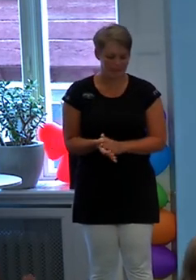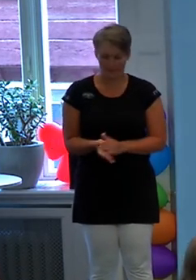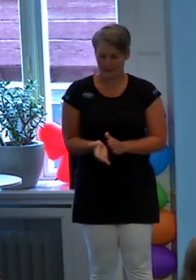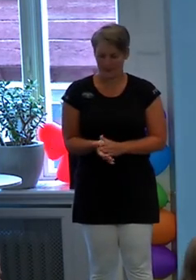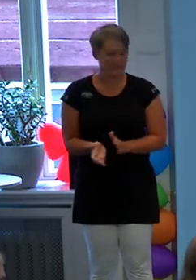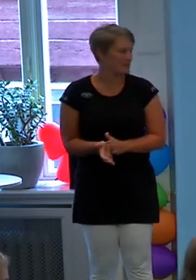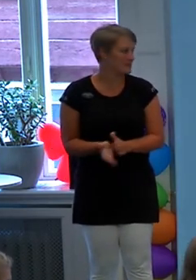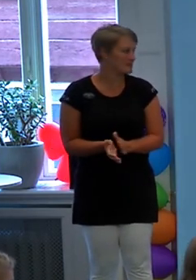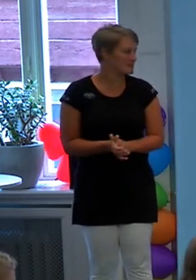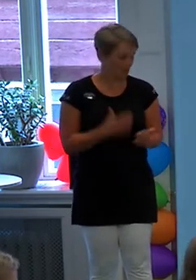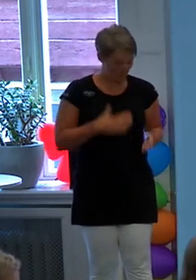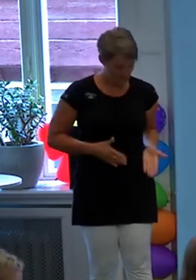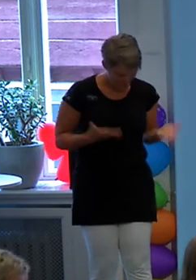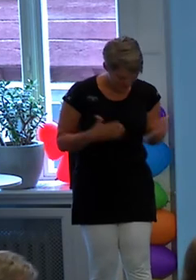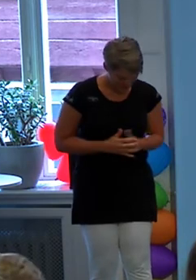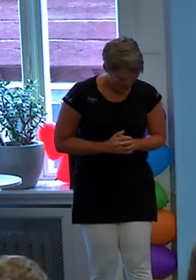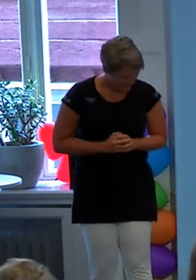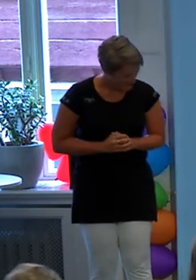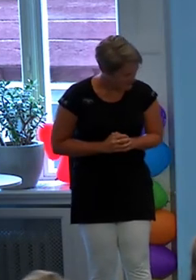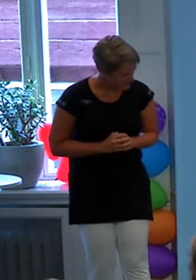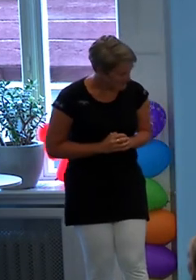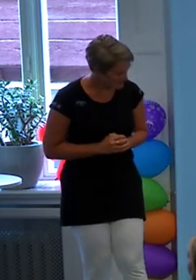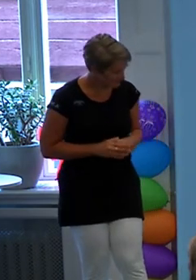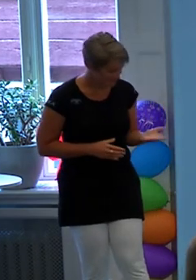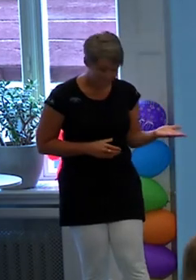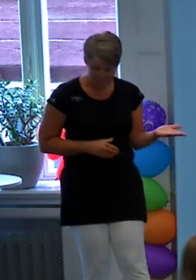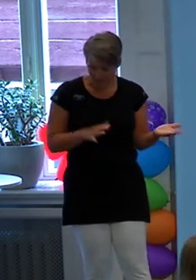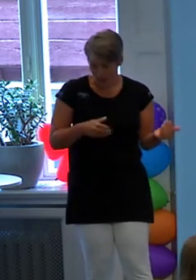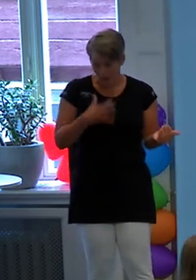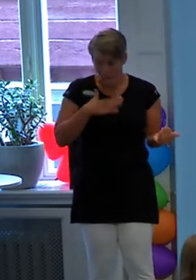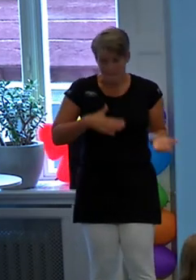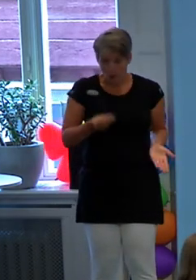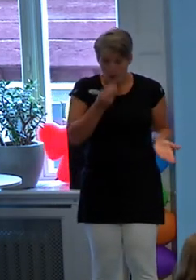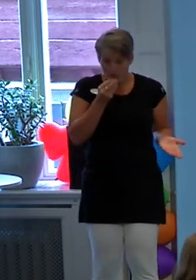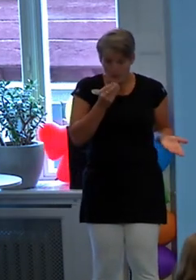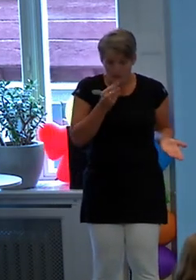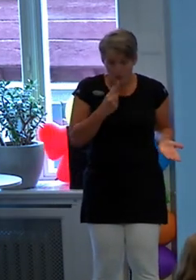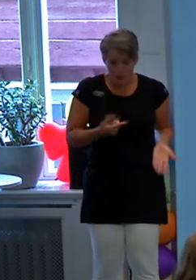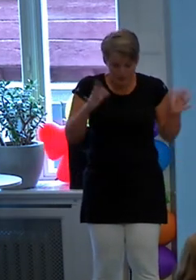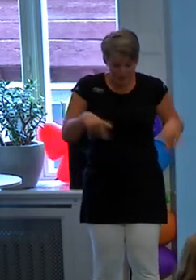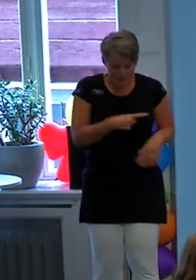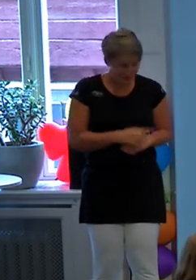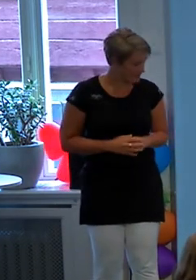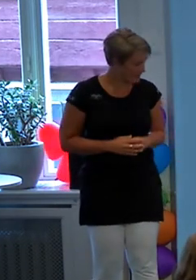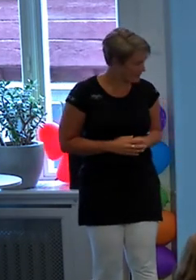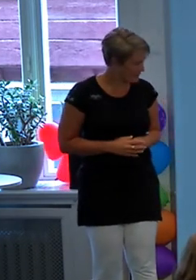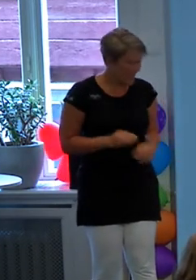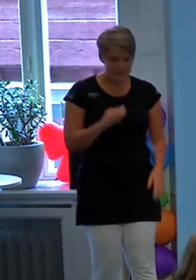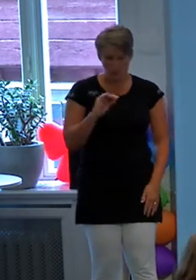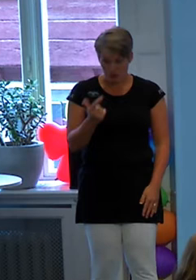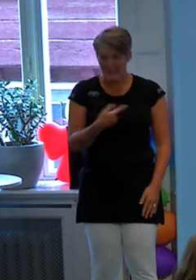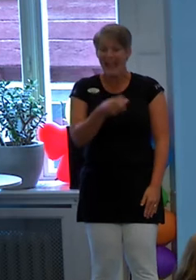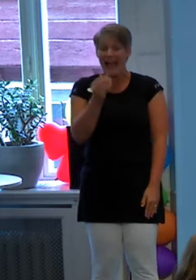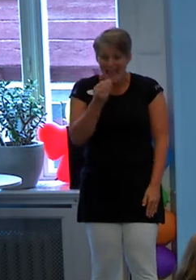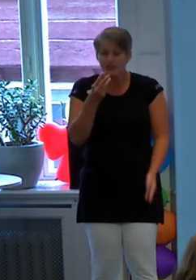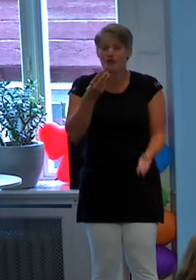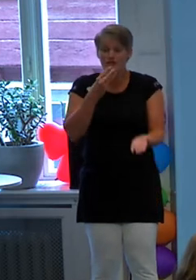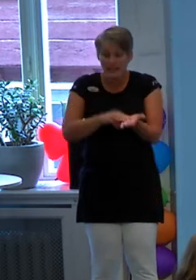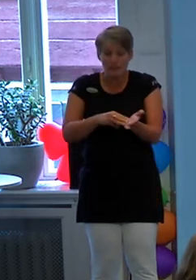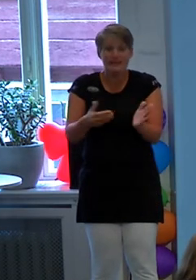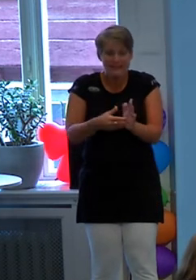Tack så mycket. God morgon. God morgon. Har du tagit någon morgonmöl? Är detta en myt? Äter ni vinerbröd